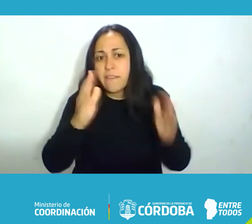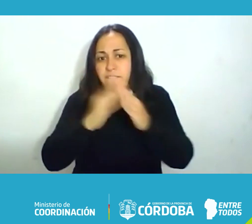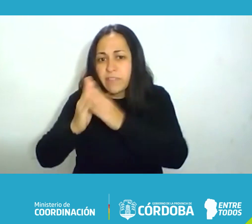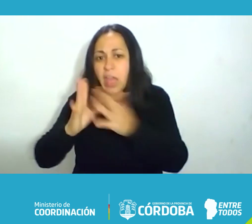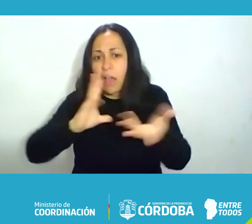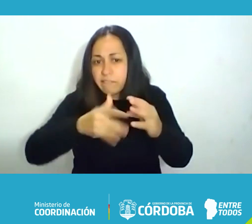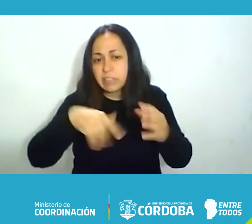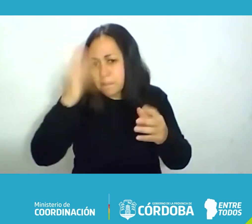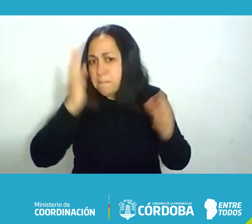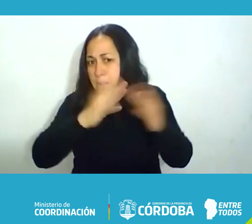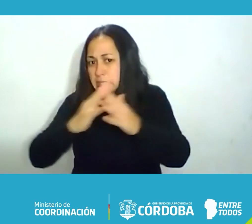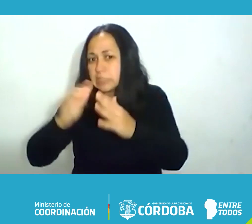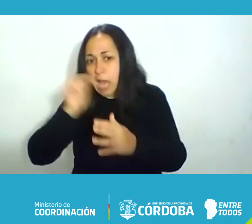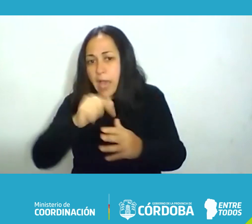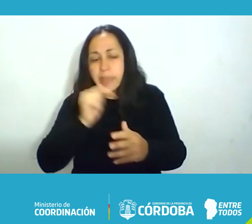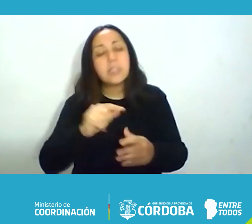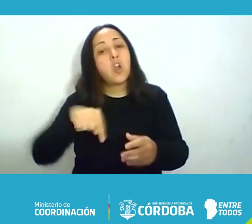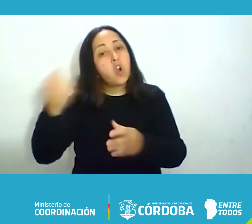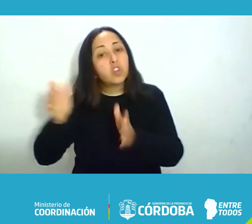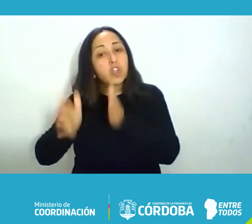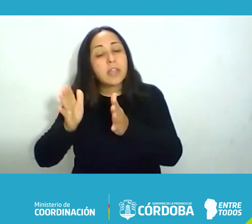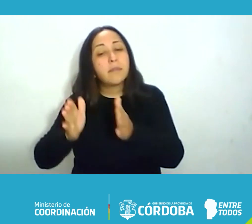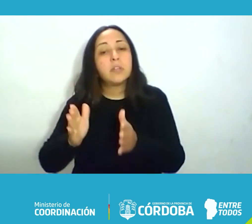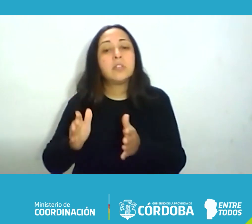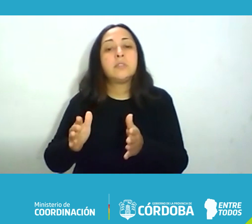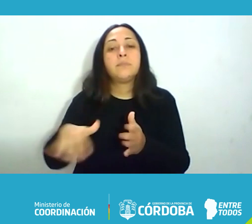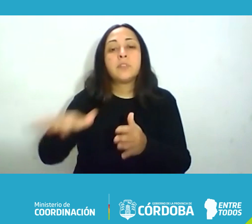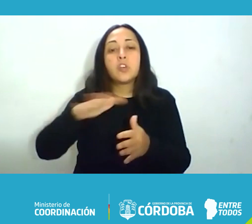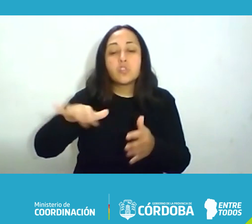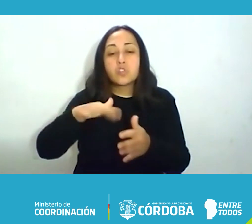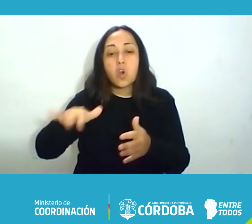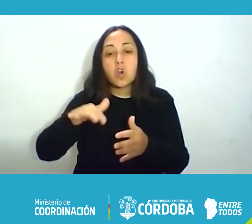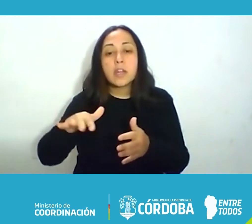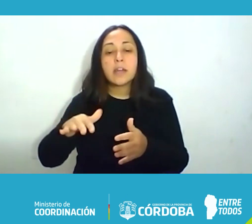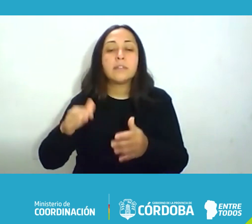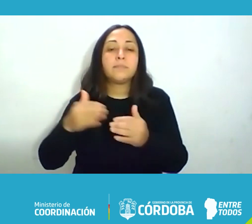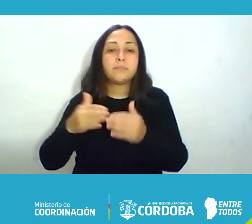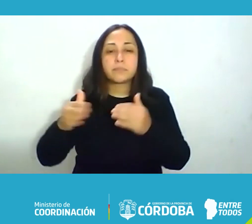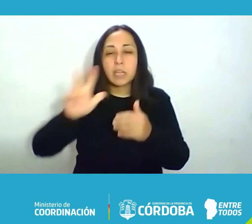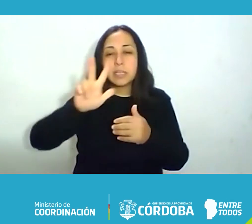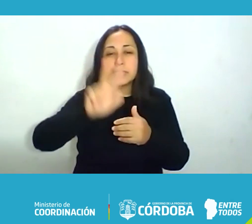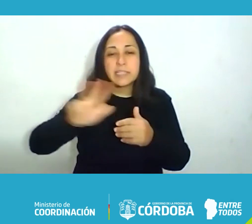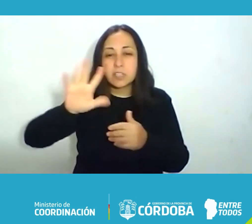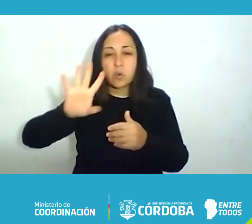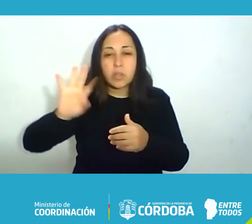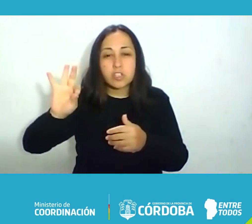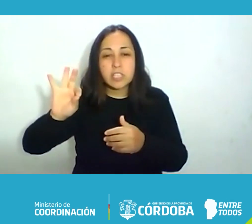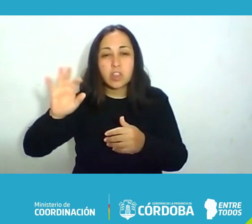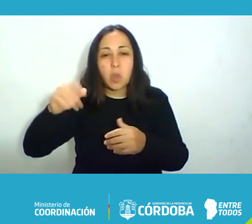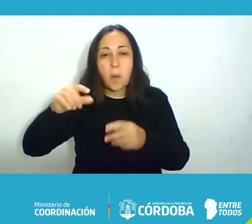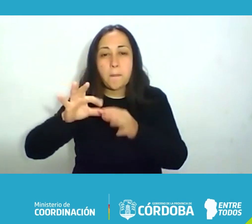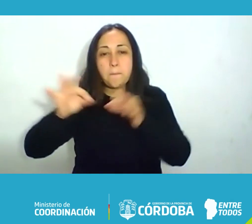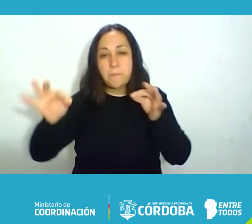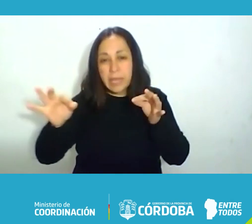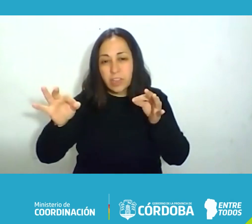viviendas afectadas. En el tramo siguiente es el que va desde la salida de la zona urbanizada y se comienza a alejar 300, 400 metros y en otros